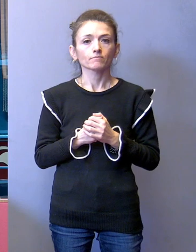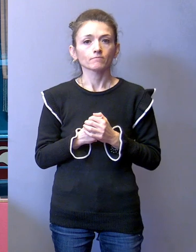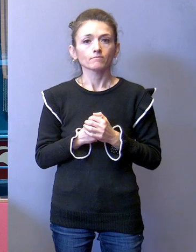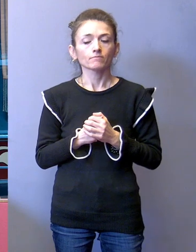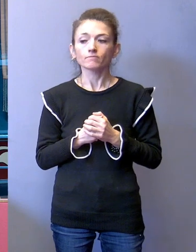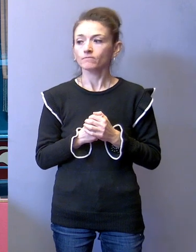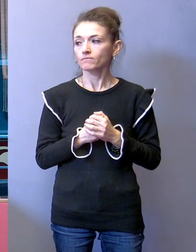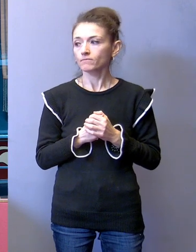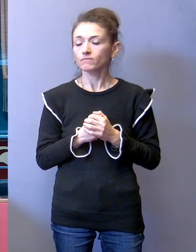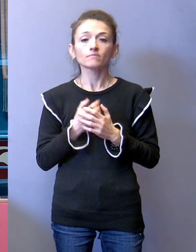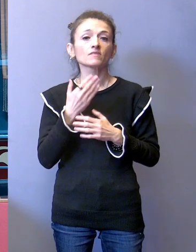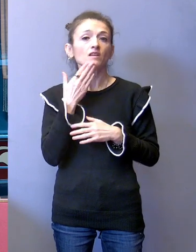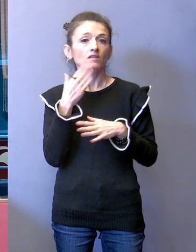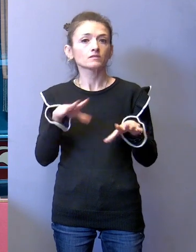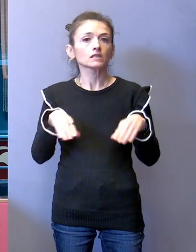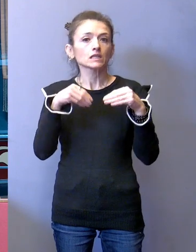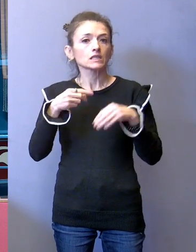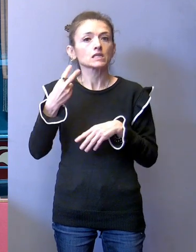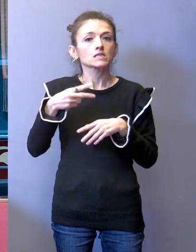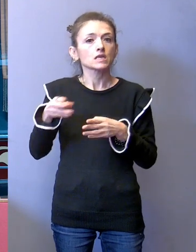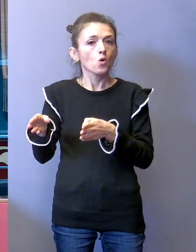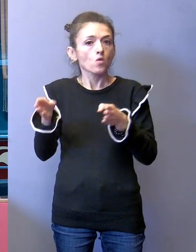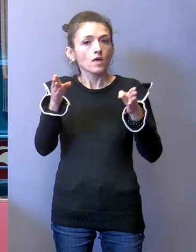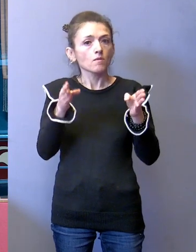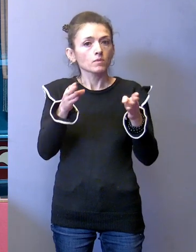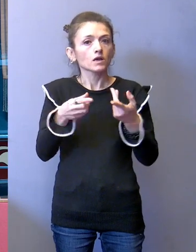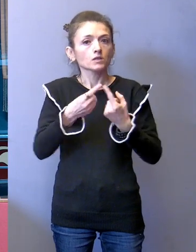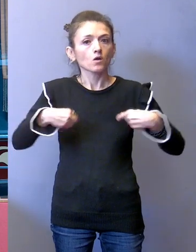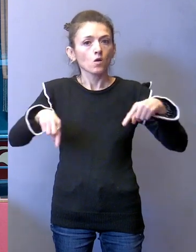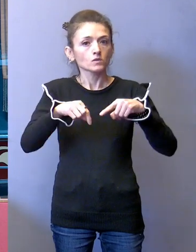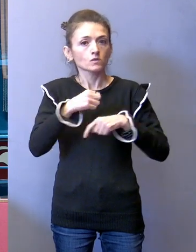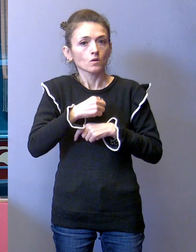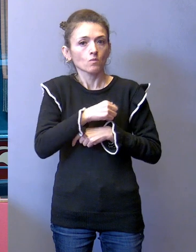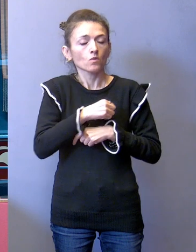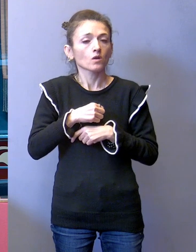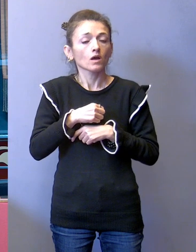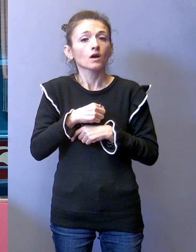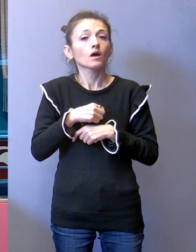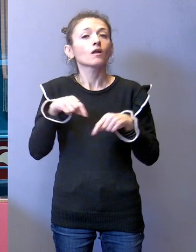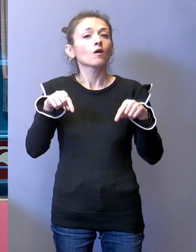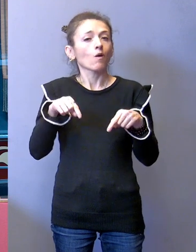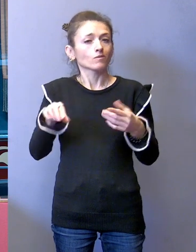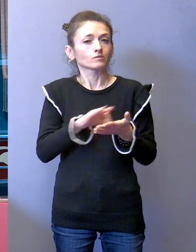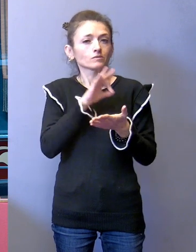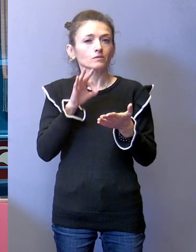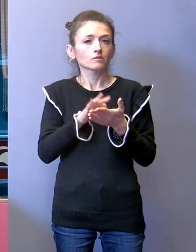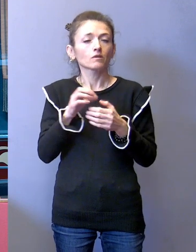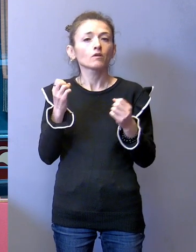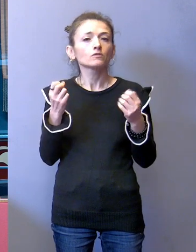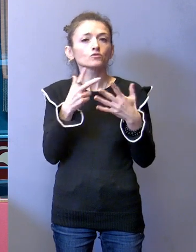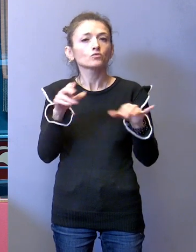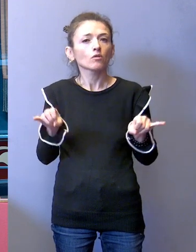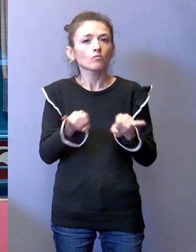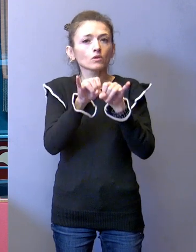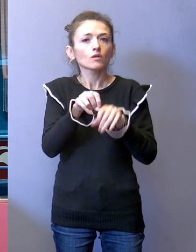Grazie diamo inizio alla seconda parte del consiglio comunale la seduta di oggi 18 aprile